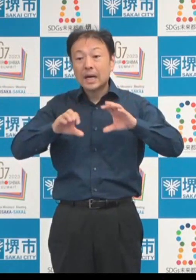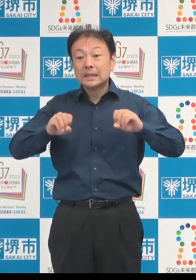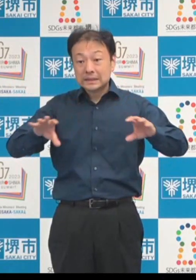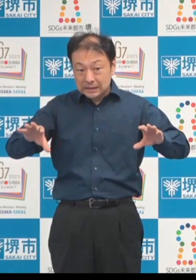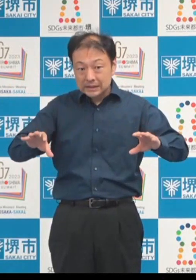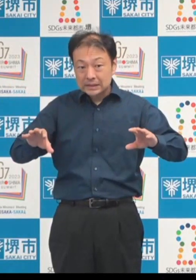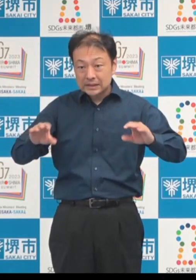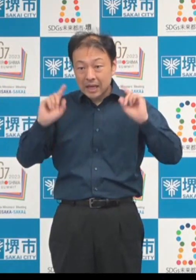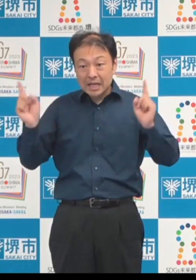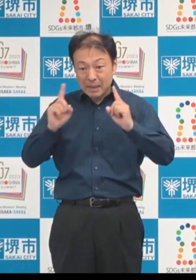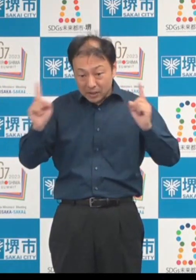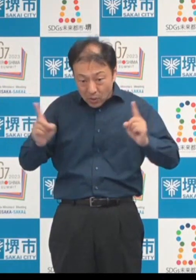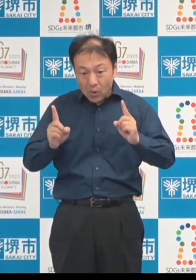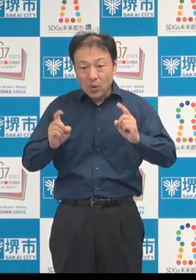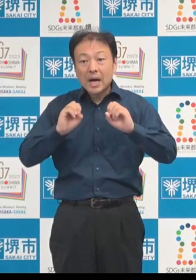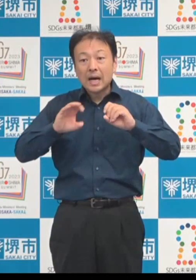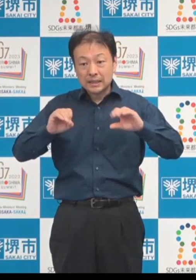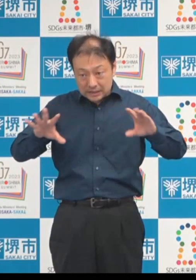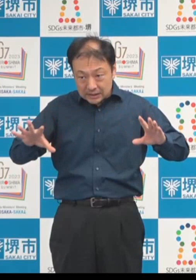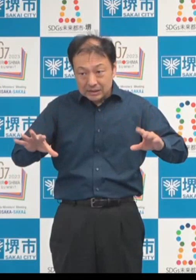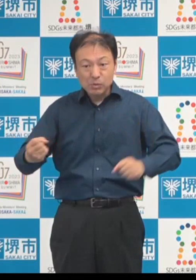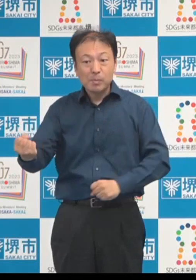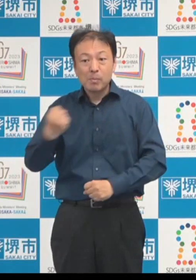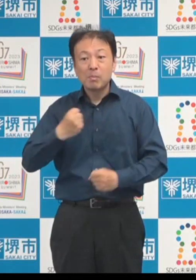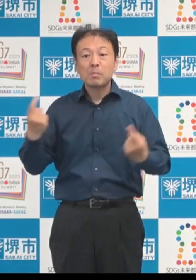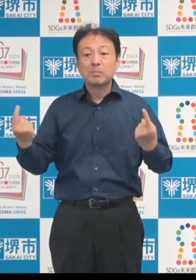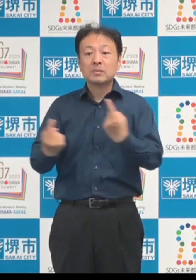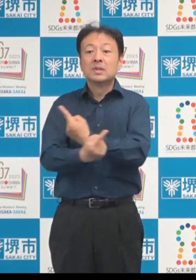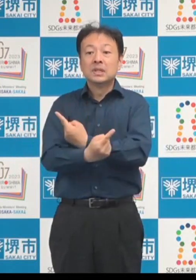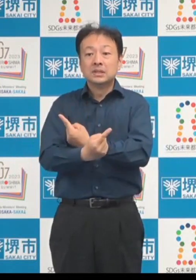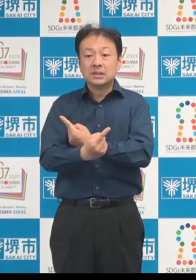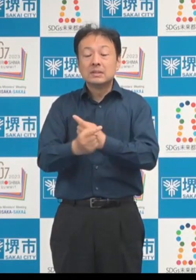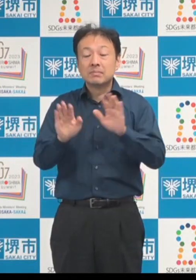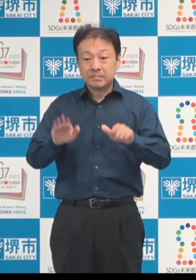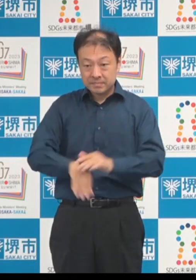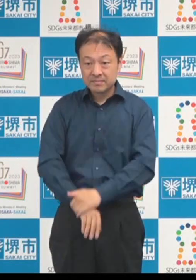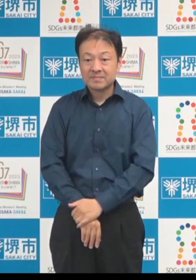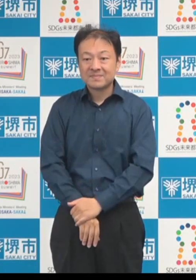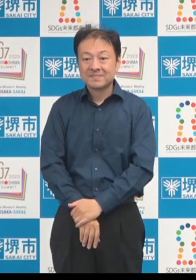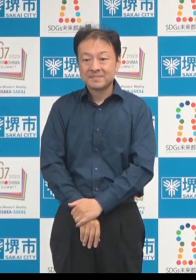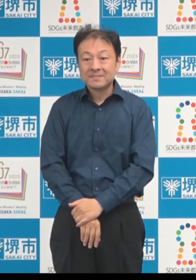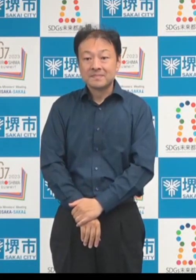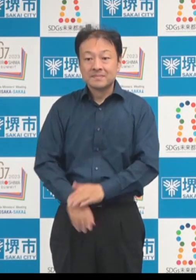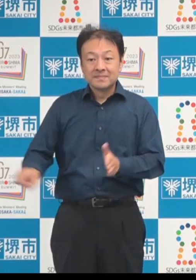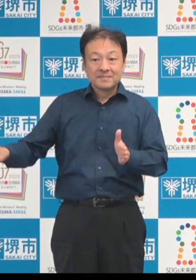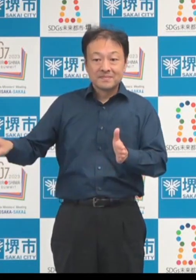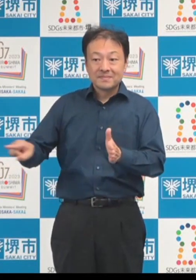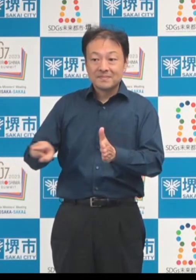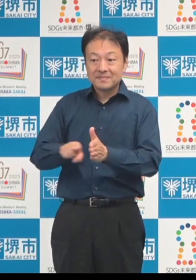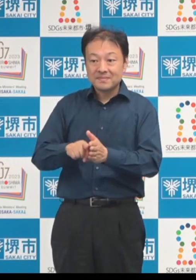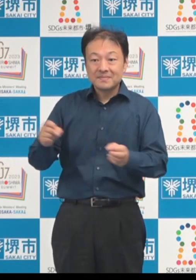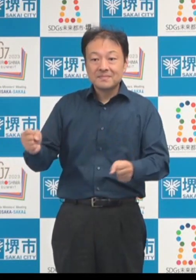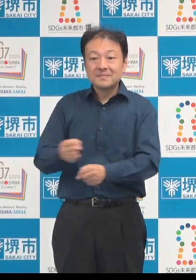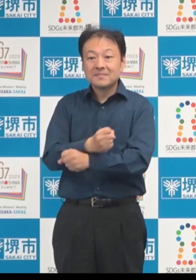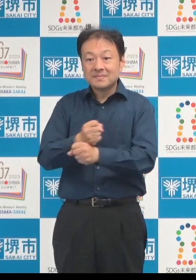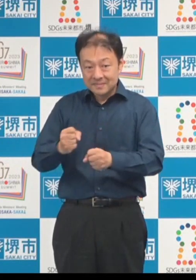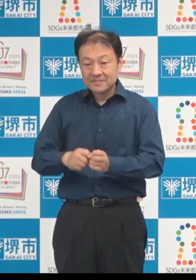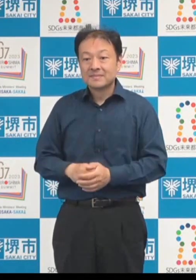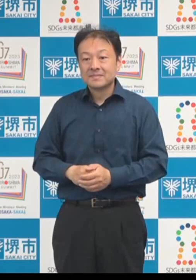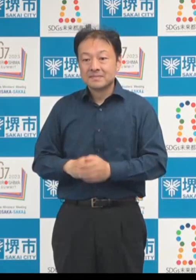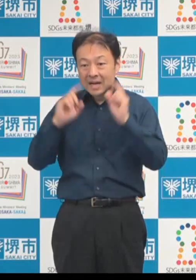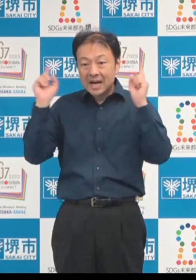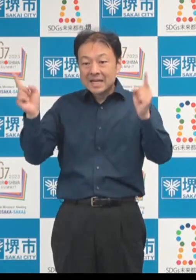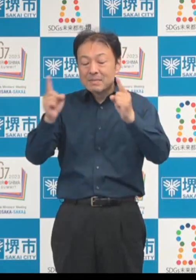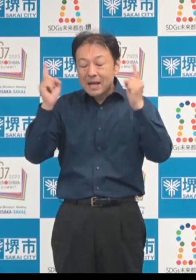とも強化をして行っていただいています。でこれまでの事業は確かにおっしゃる通り、自分たちがその開催するイベント